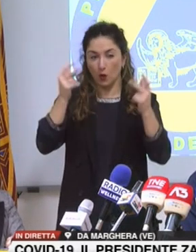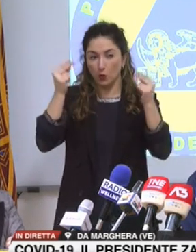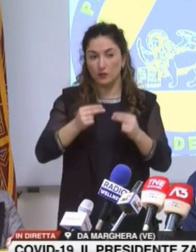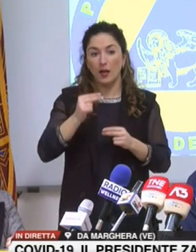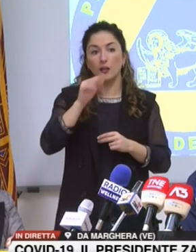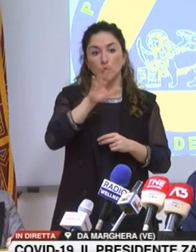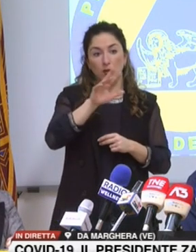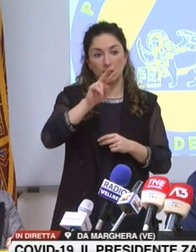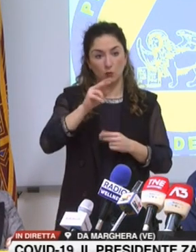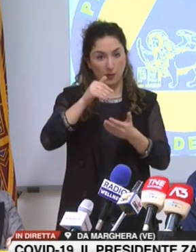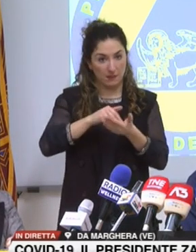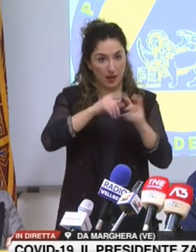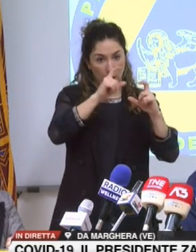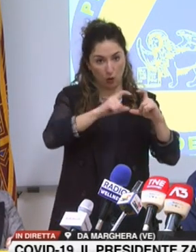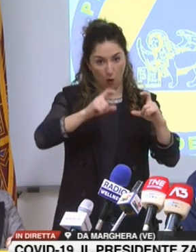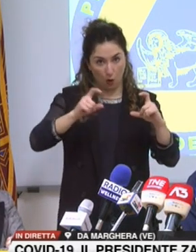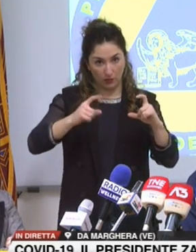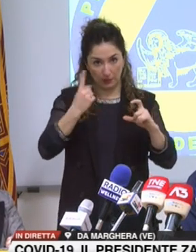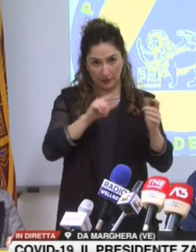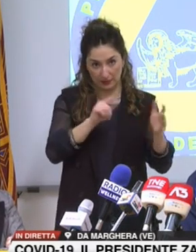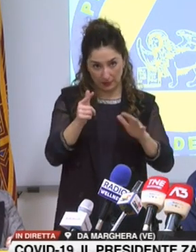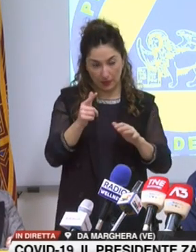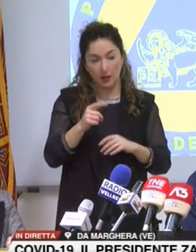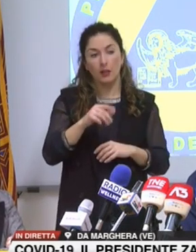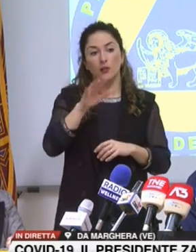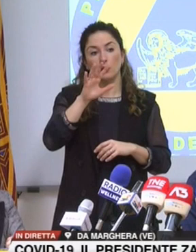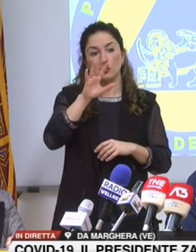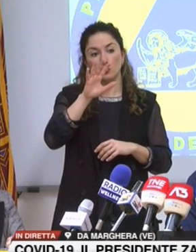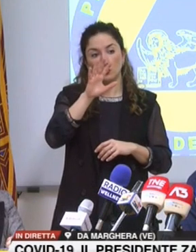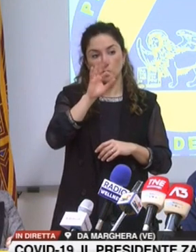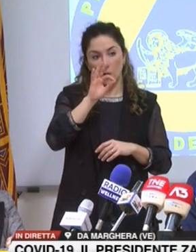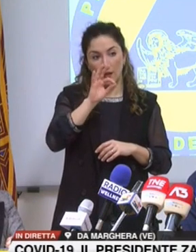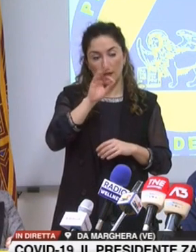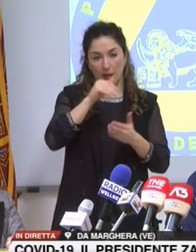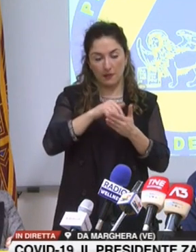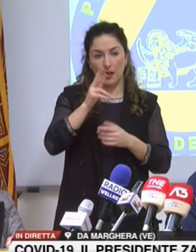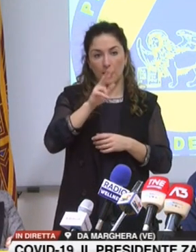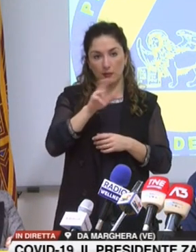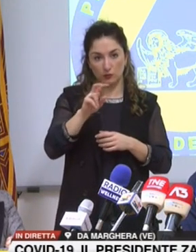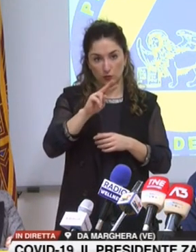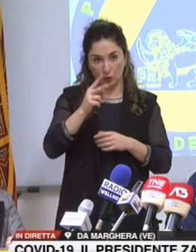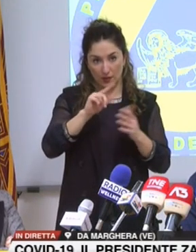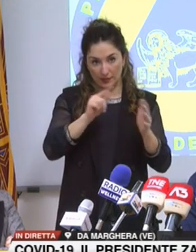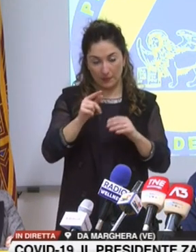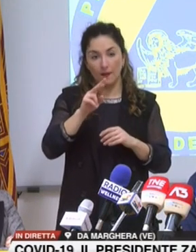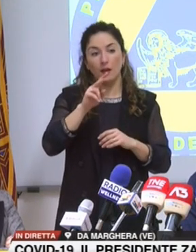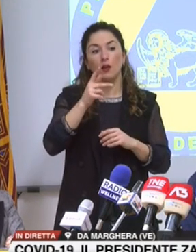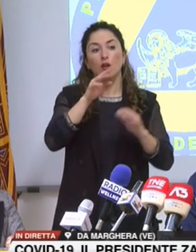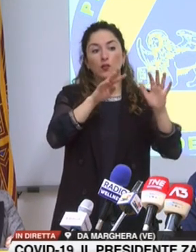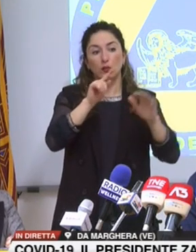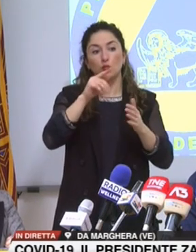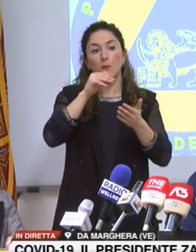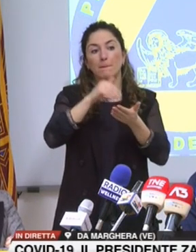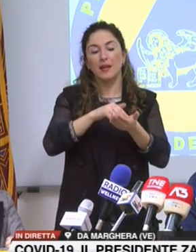di 52.000 dosi la prima settimana, 50.300 la seconda, per poi salire a